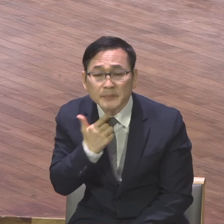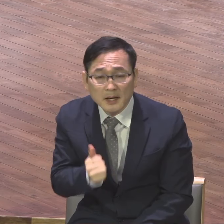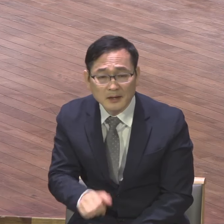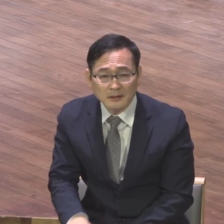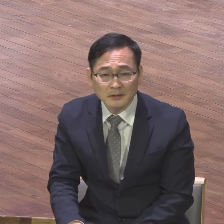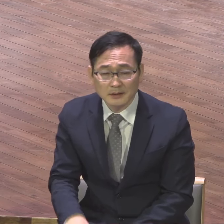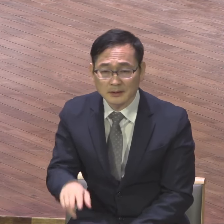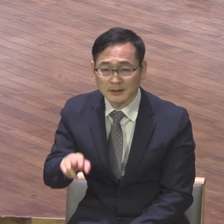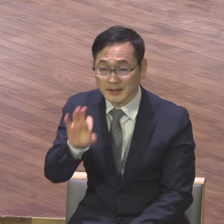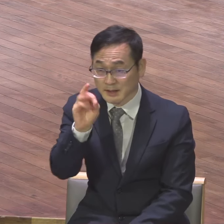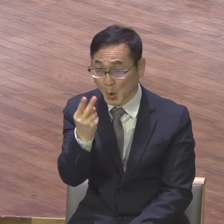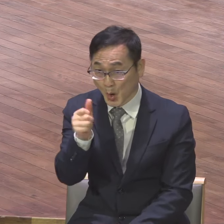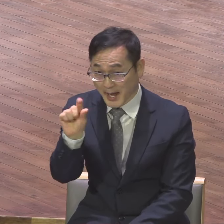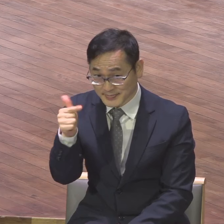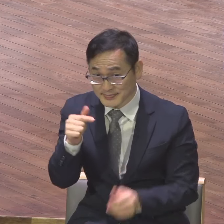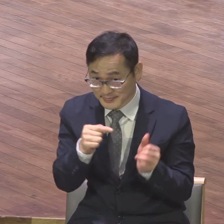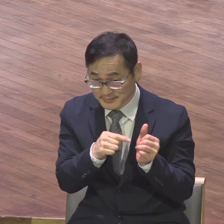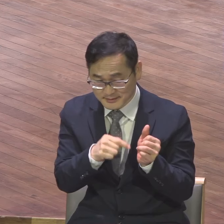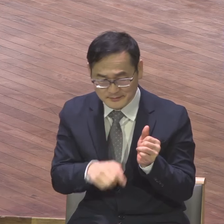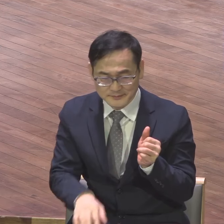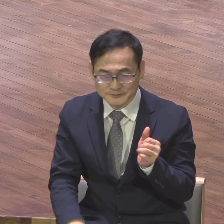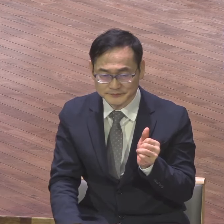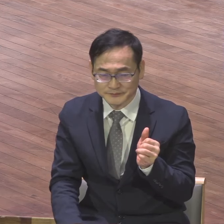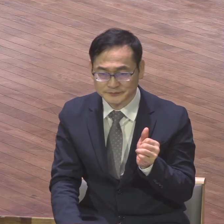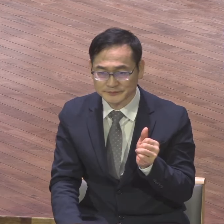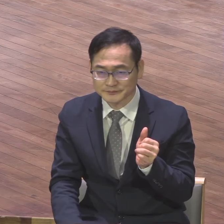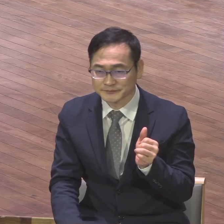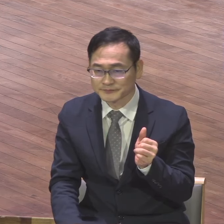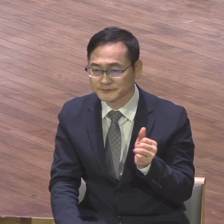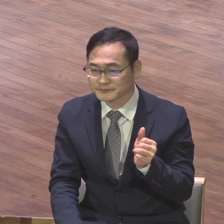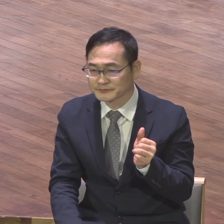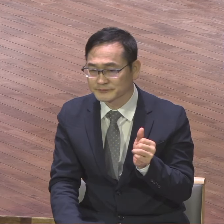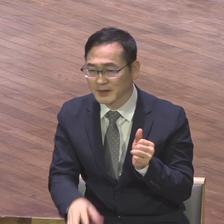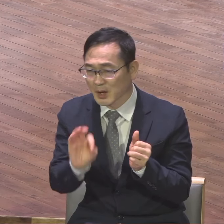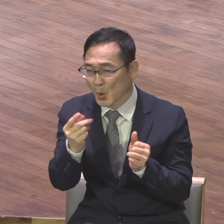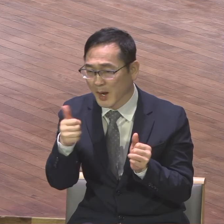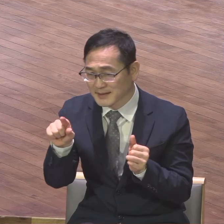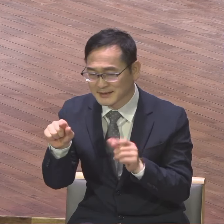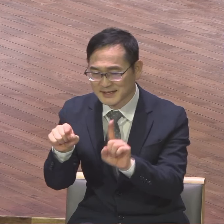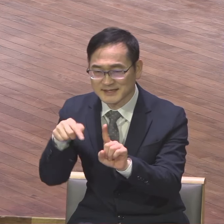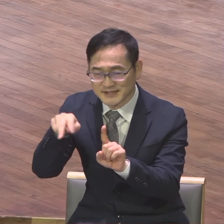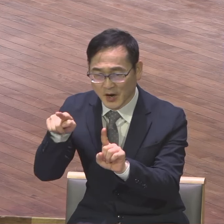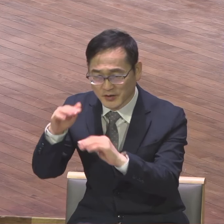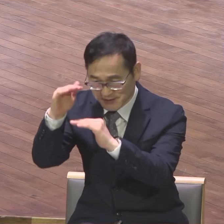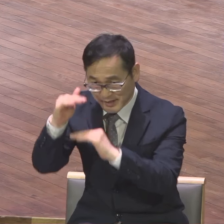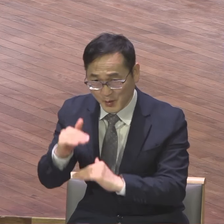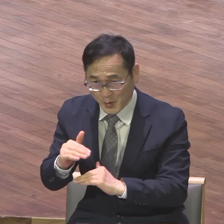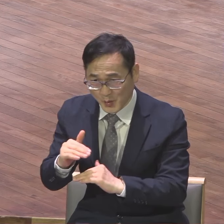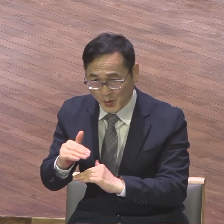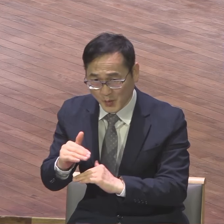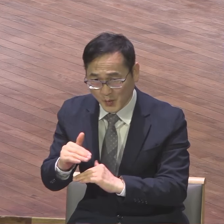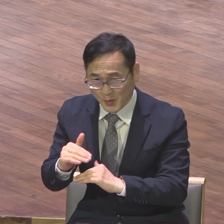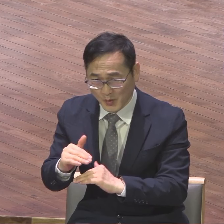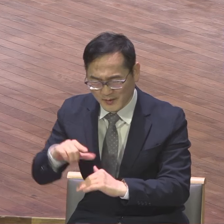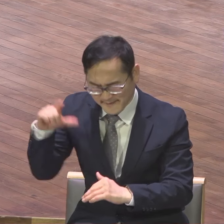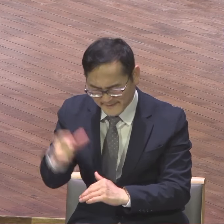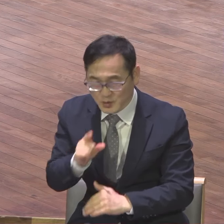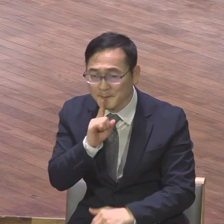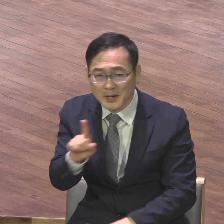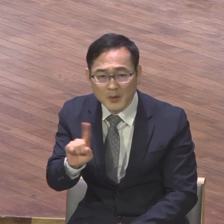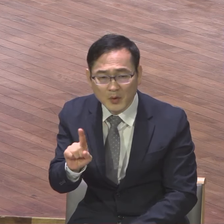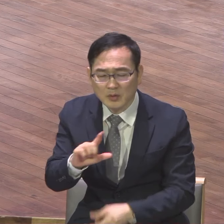사도 요한이 요한 1서에서 줄기차게 말하는 것이 뭐냐? 서로